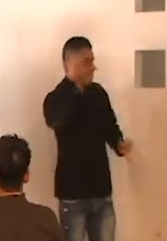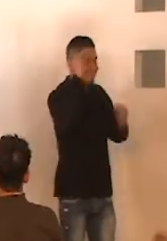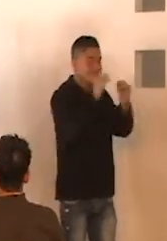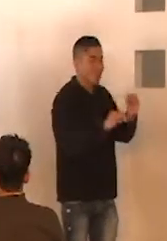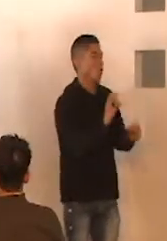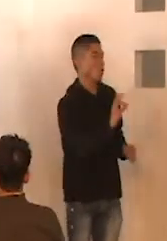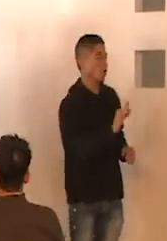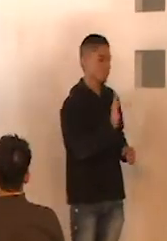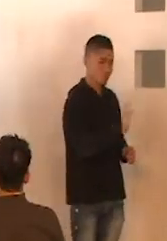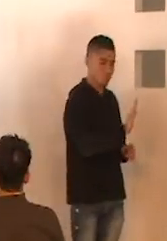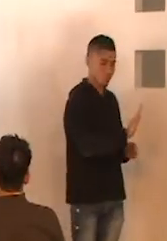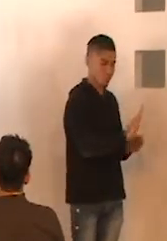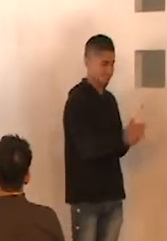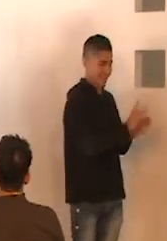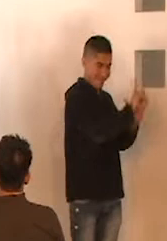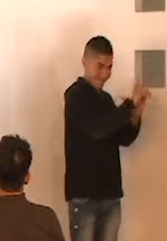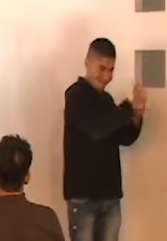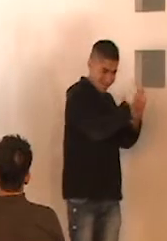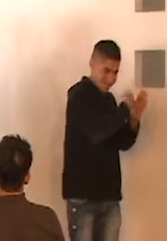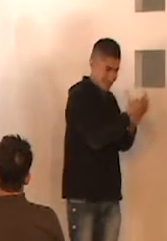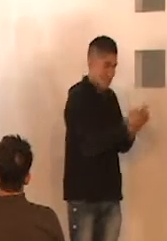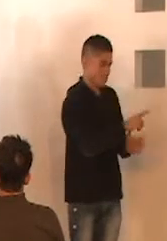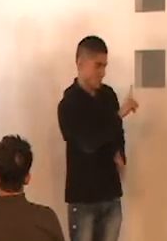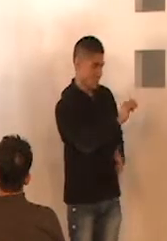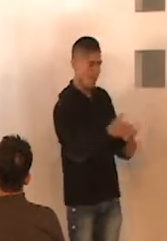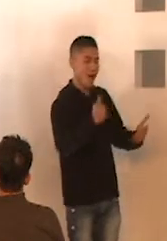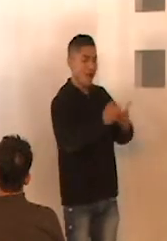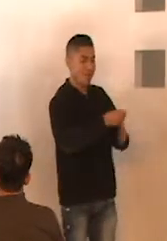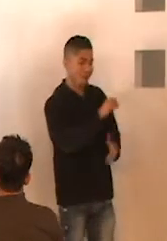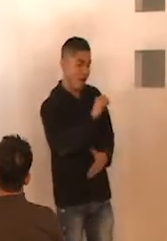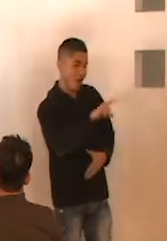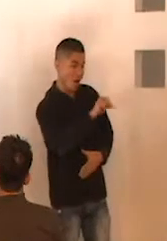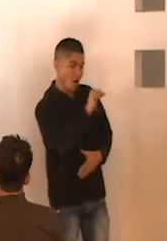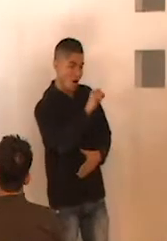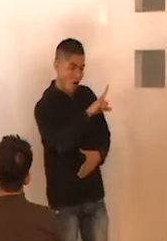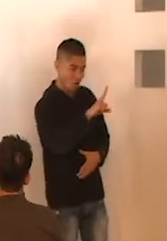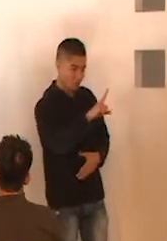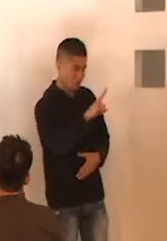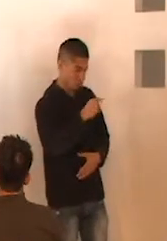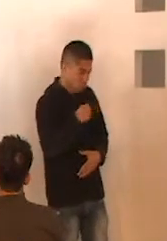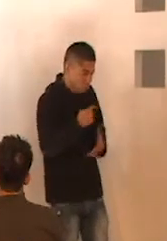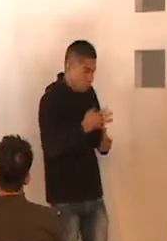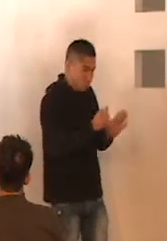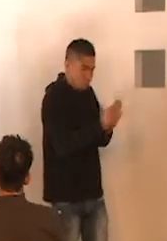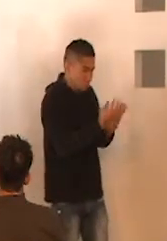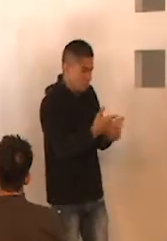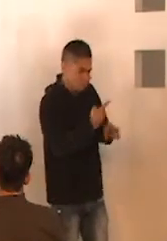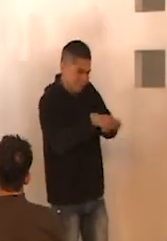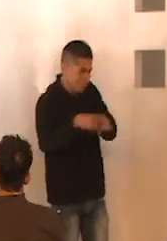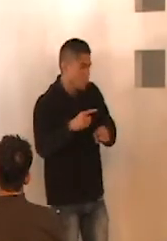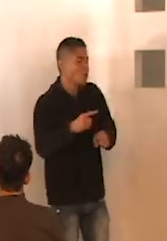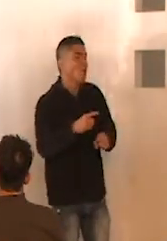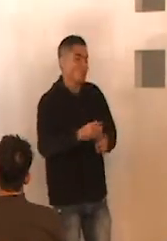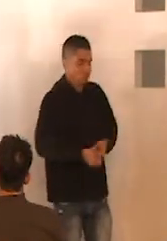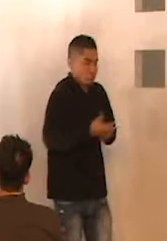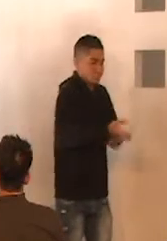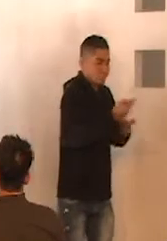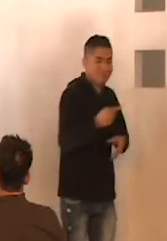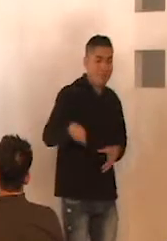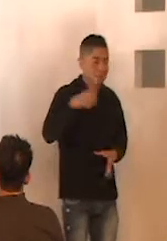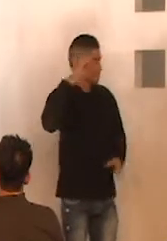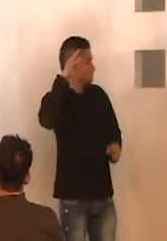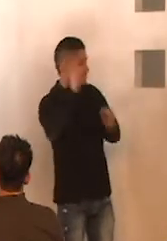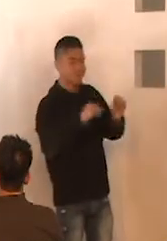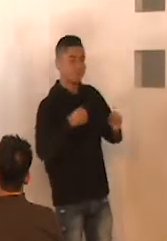materias. Entonces como que no lo ven viable. Estoy en esa lucha y pues es una invitación para quienes están en este momento